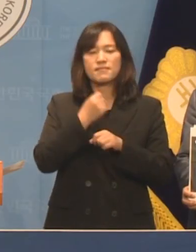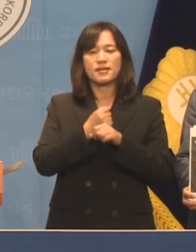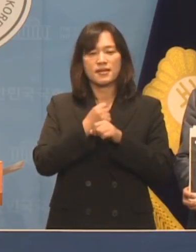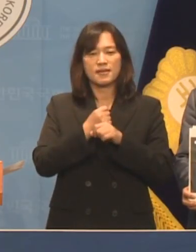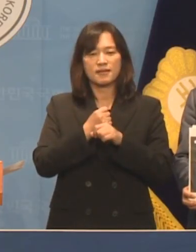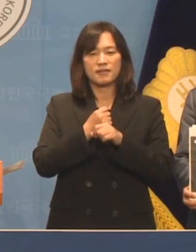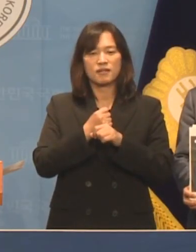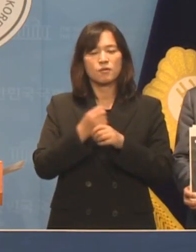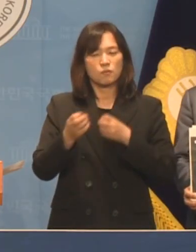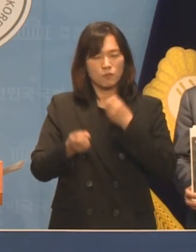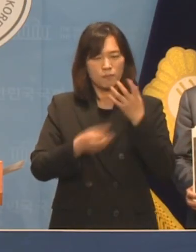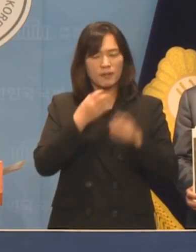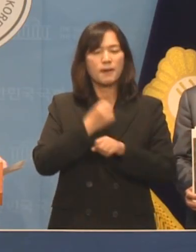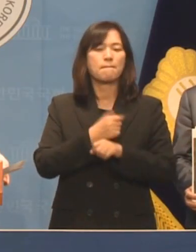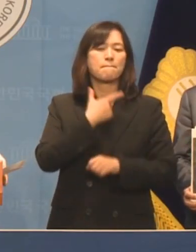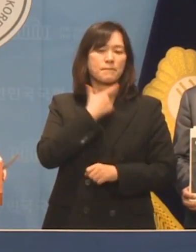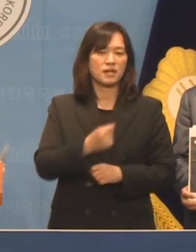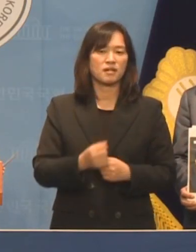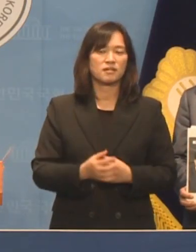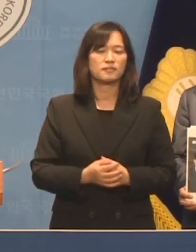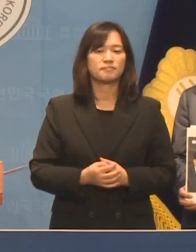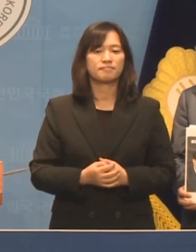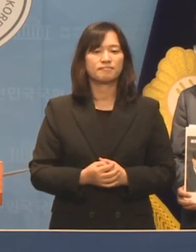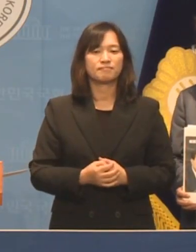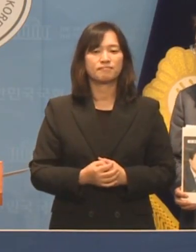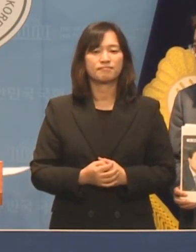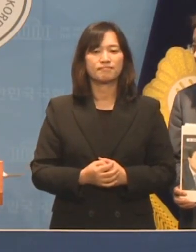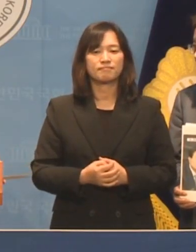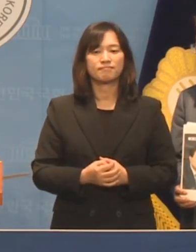일이니 고백하길 바라겠습니다.